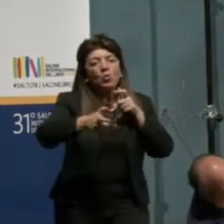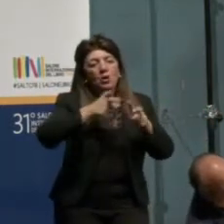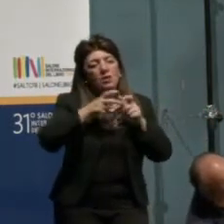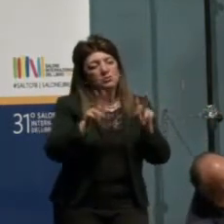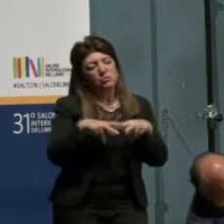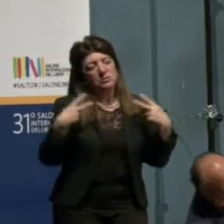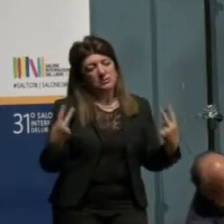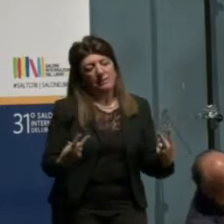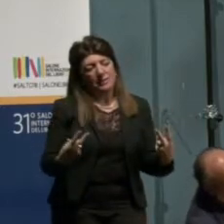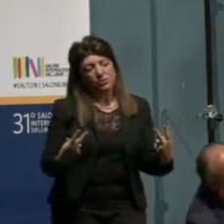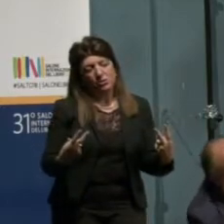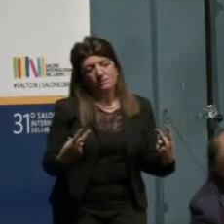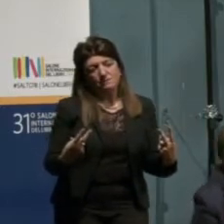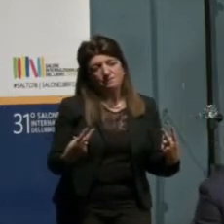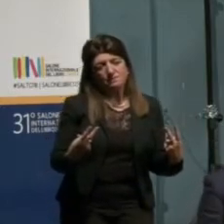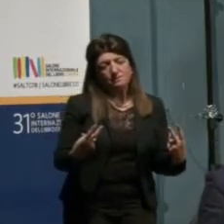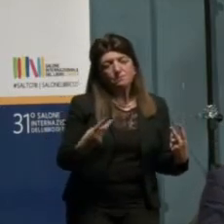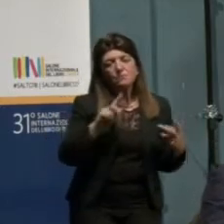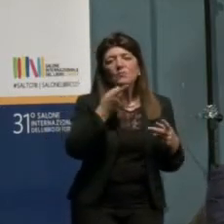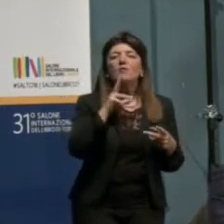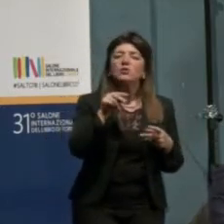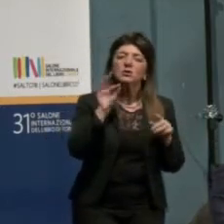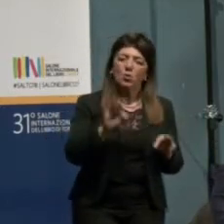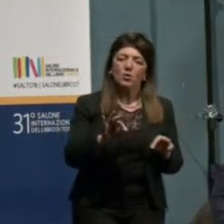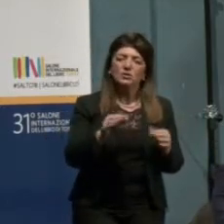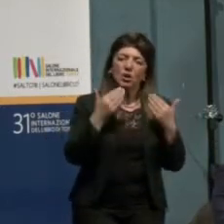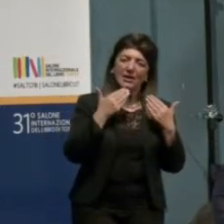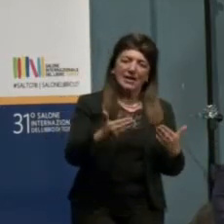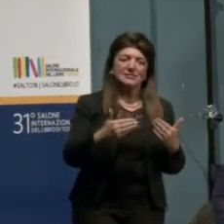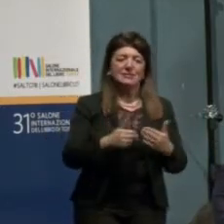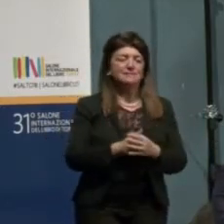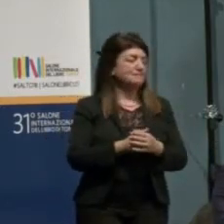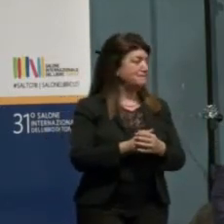semplice ecco volevo dirvi questo grazie